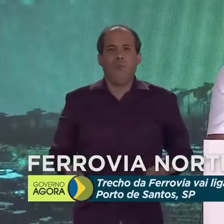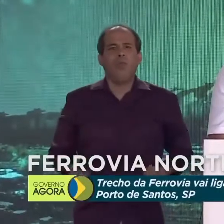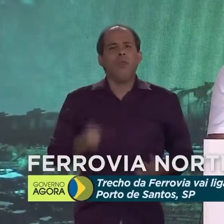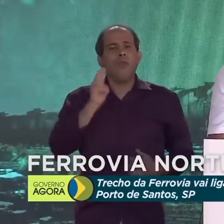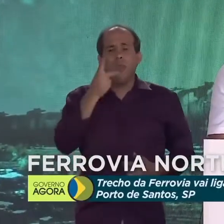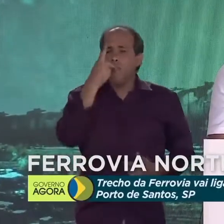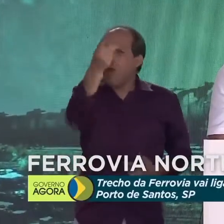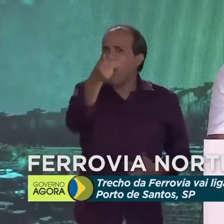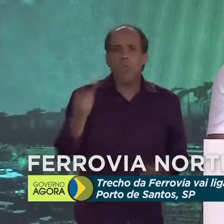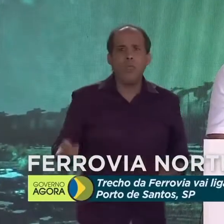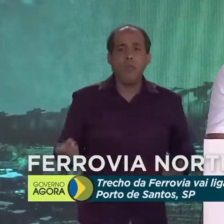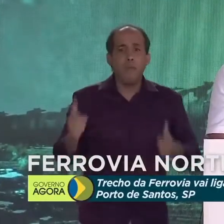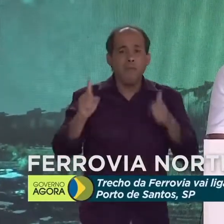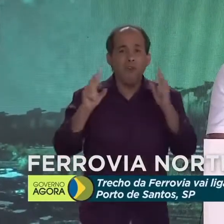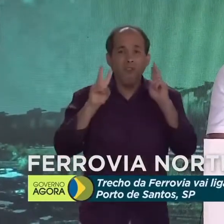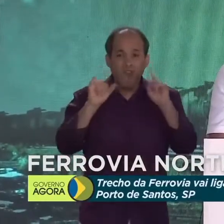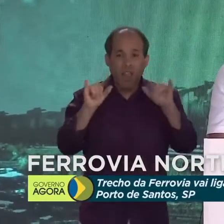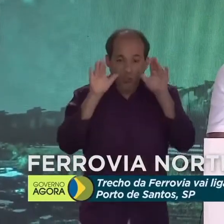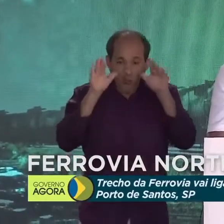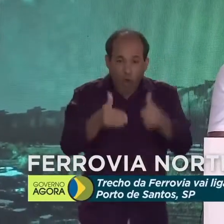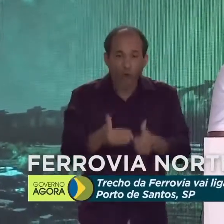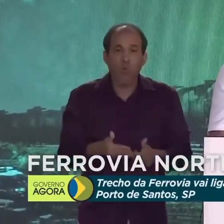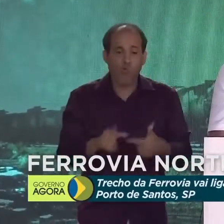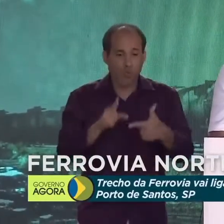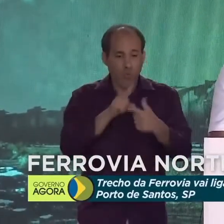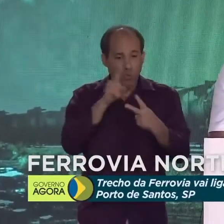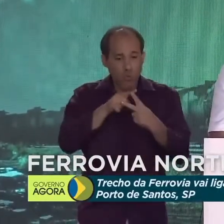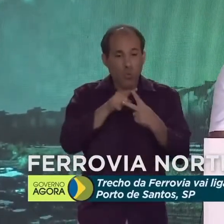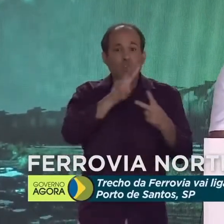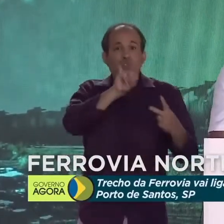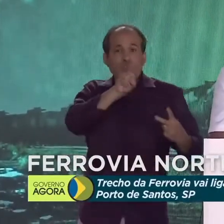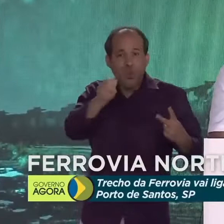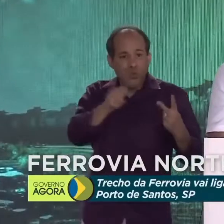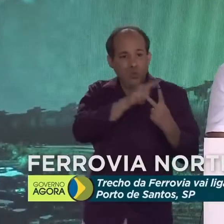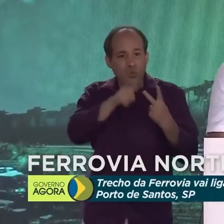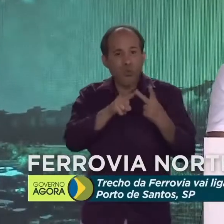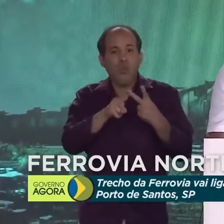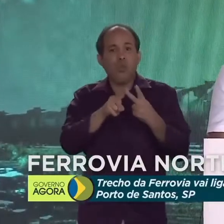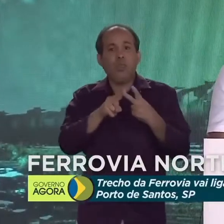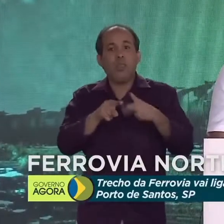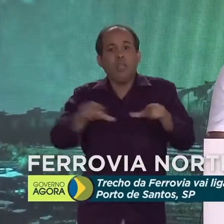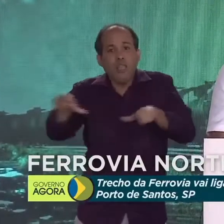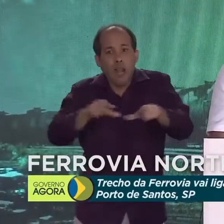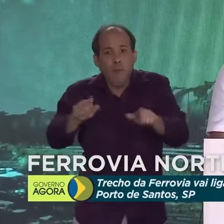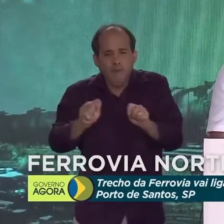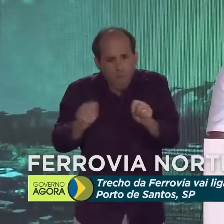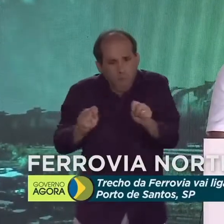Sempre disse, vamos cuidar da questão do vírus e do desemprego.